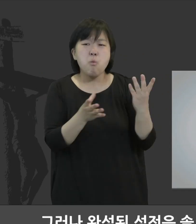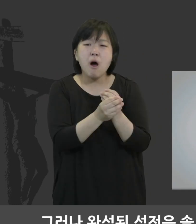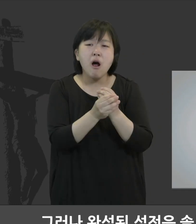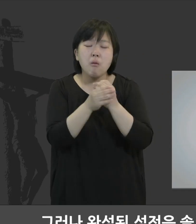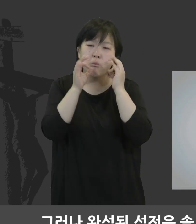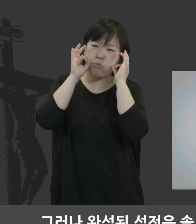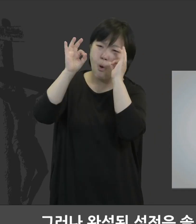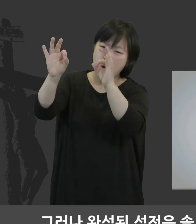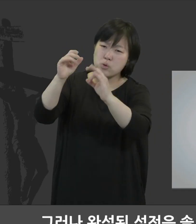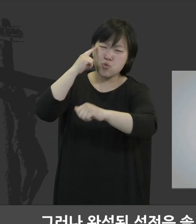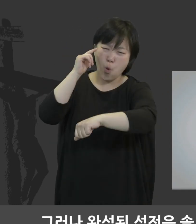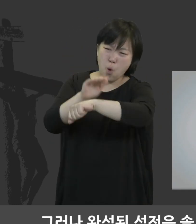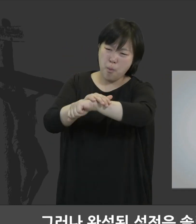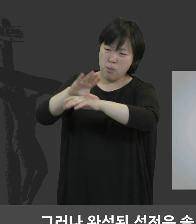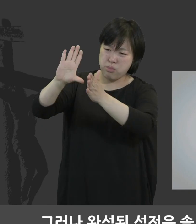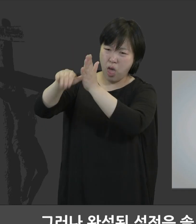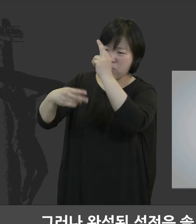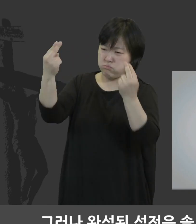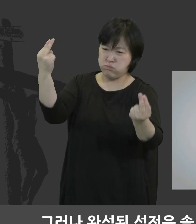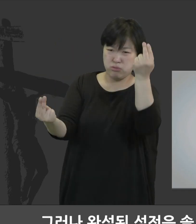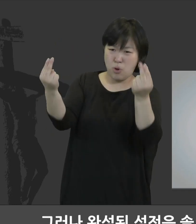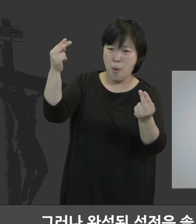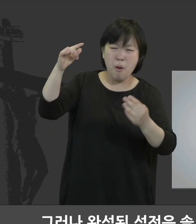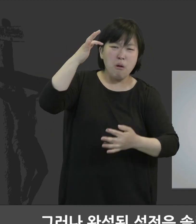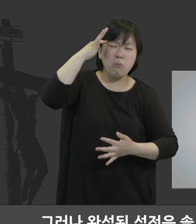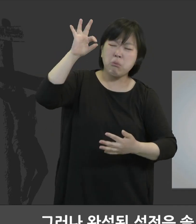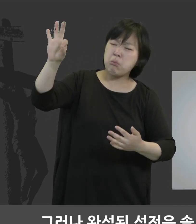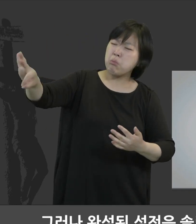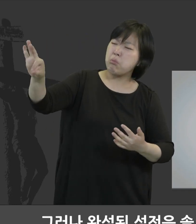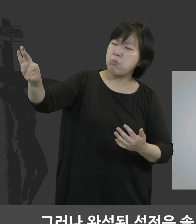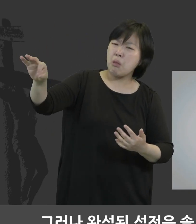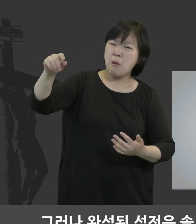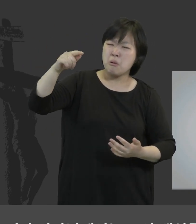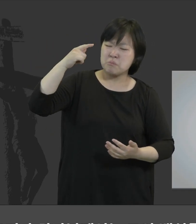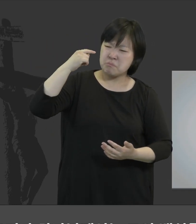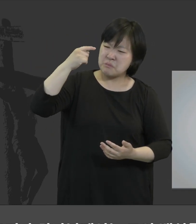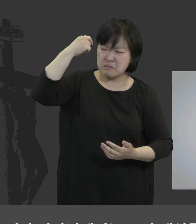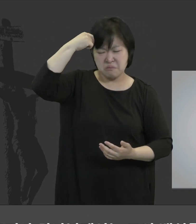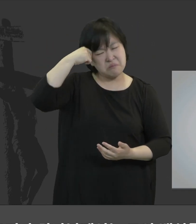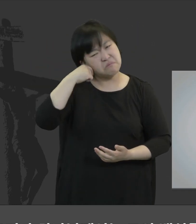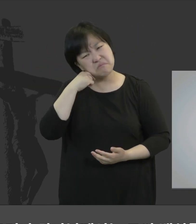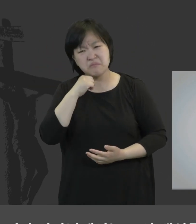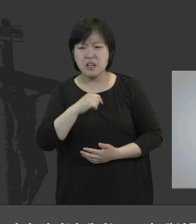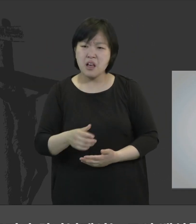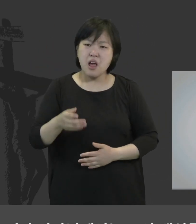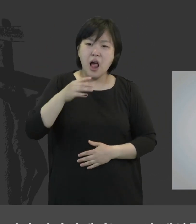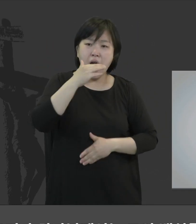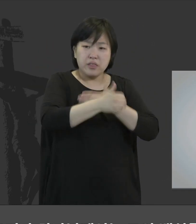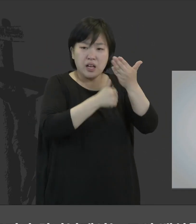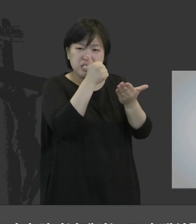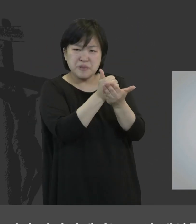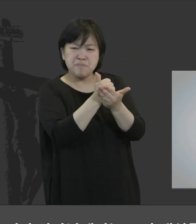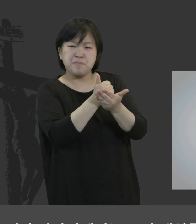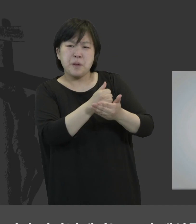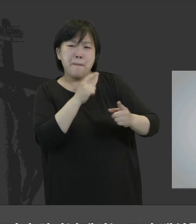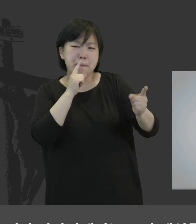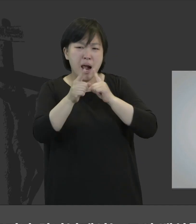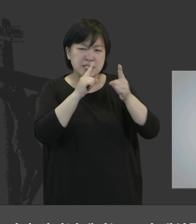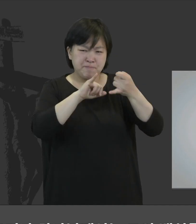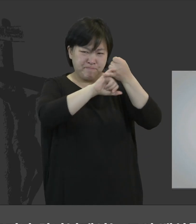솔로몬이 지었던 성전의 영광에 비하면 너무나 초라했습니다. 그러나 하나님께서는 그의